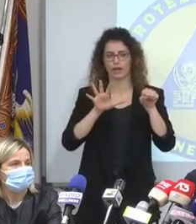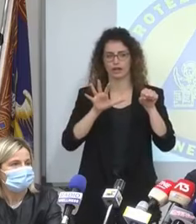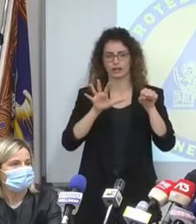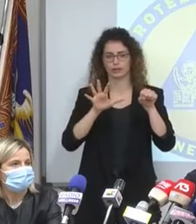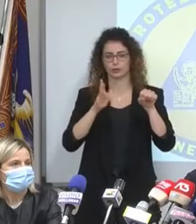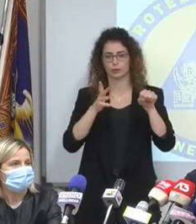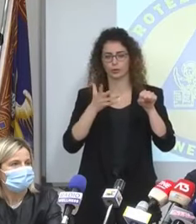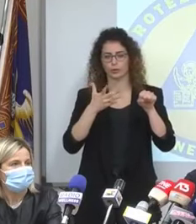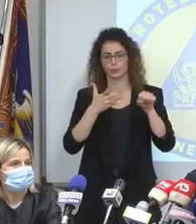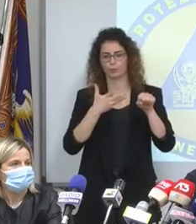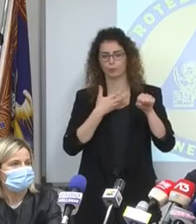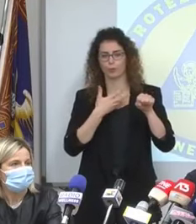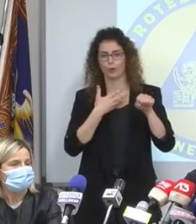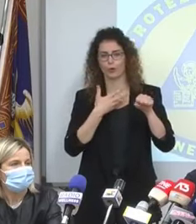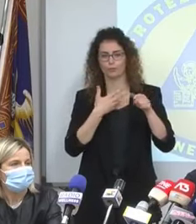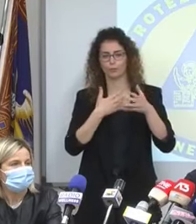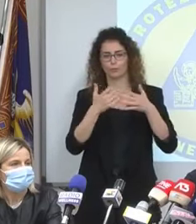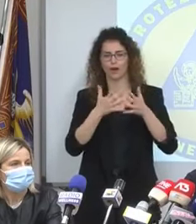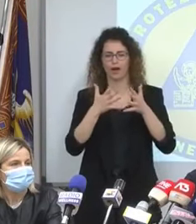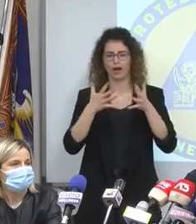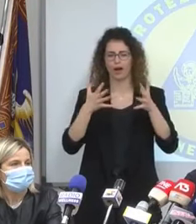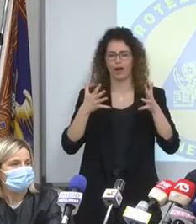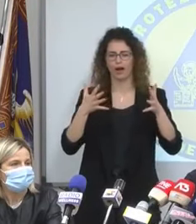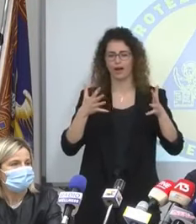maglie un po' larghe